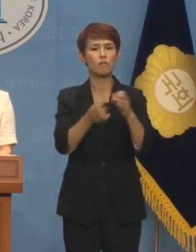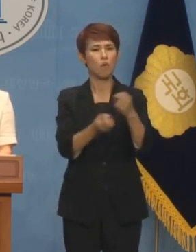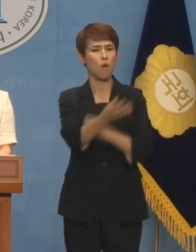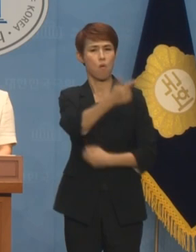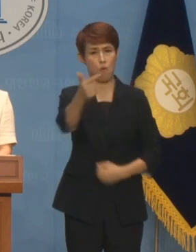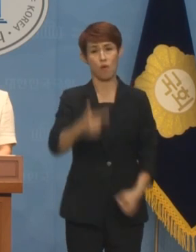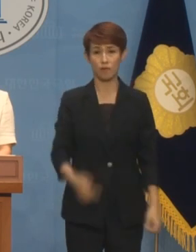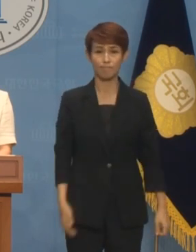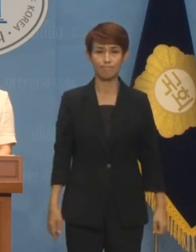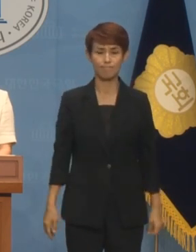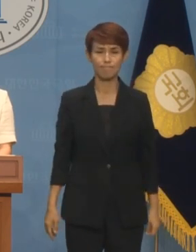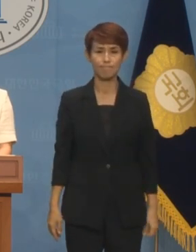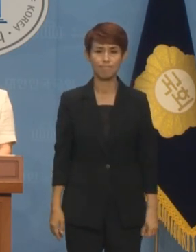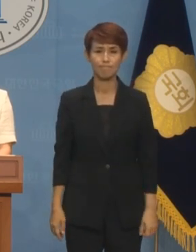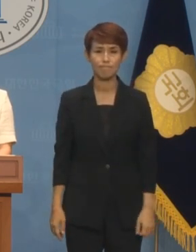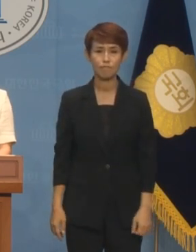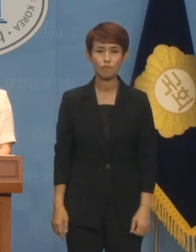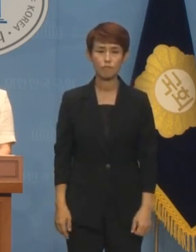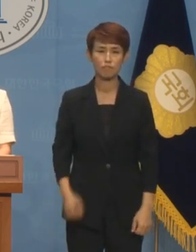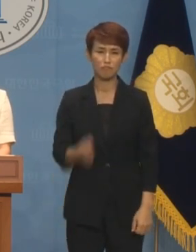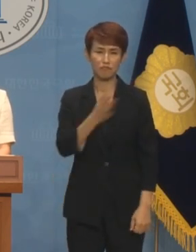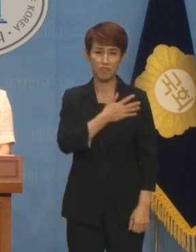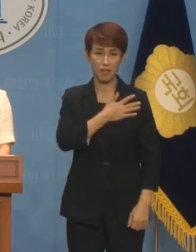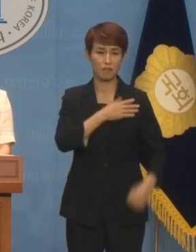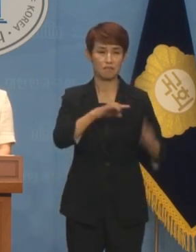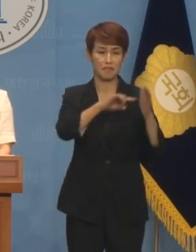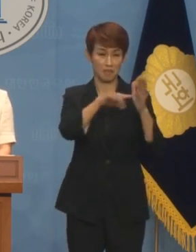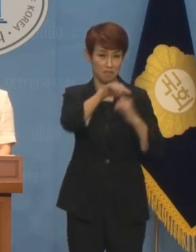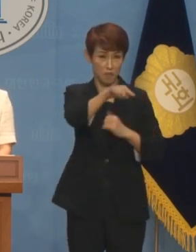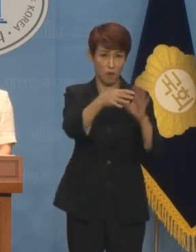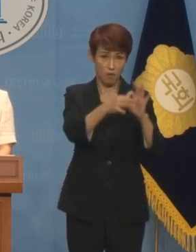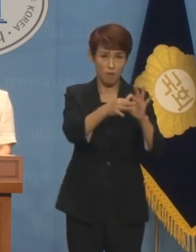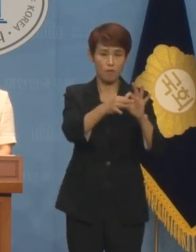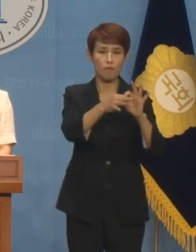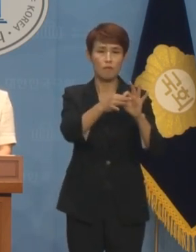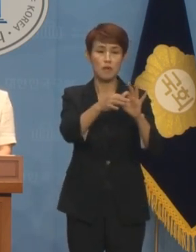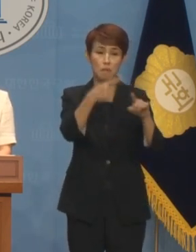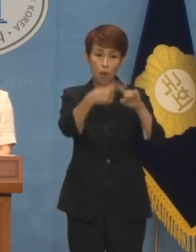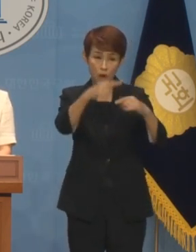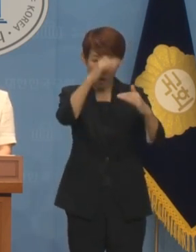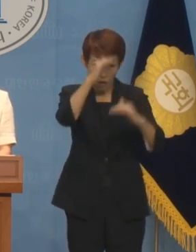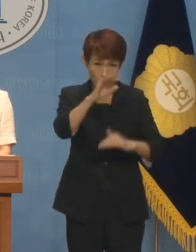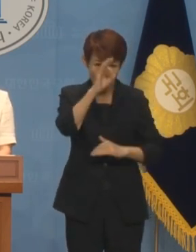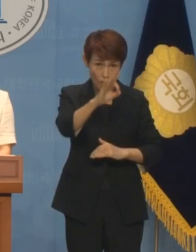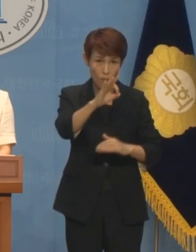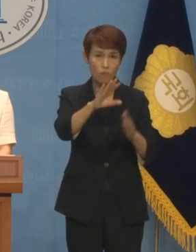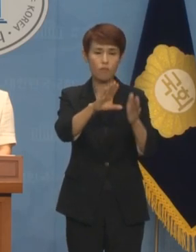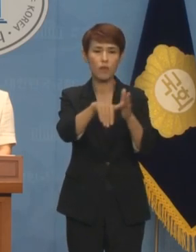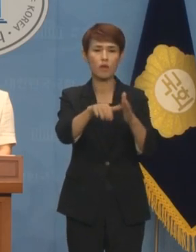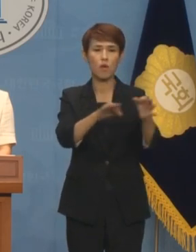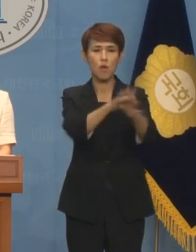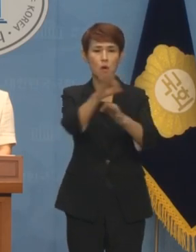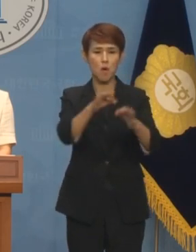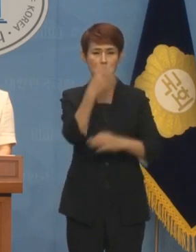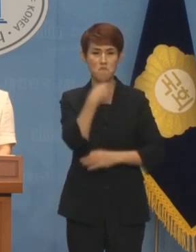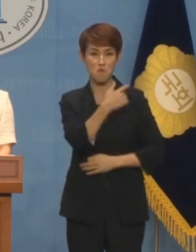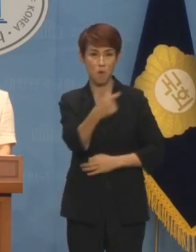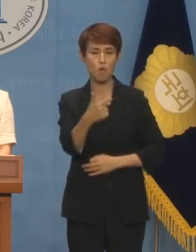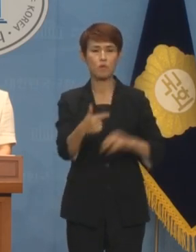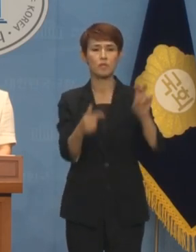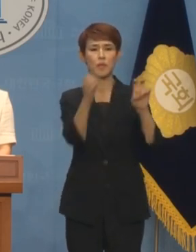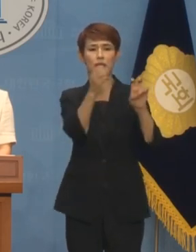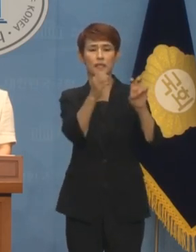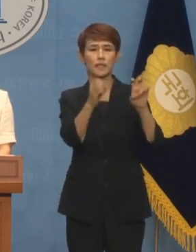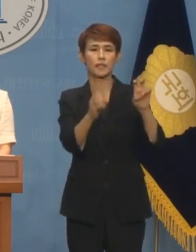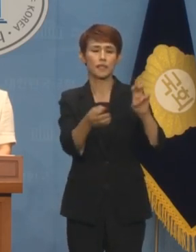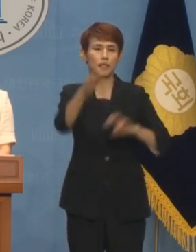가장 큽니다. 재벌가 상속세에는 상속 대상 지분평가에서 경영권 프리미엄 20%가